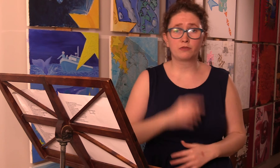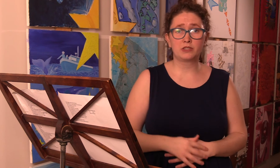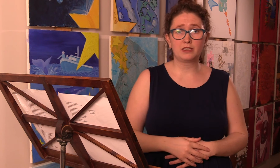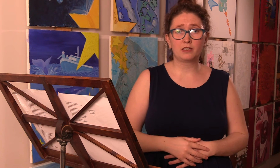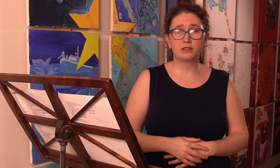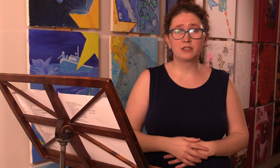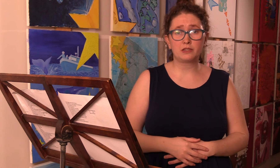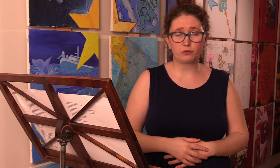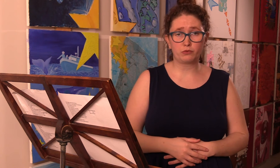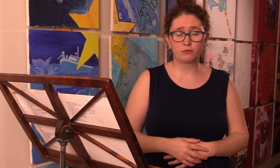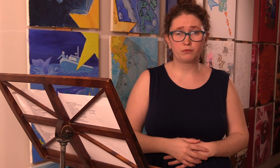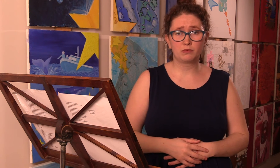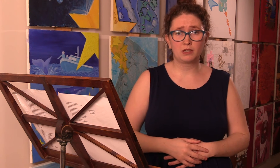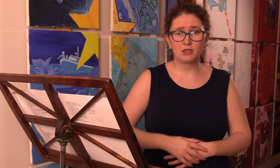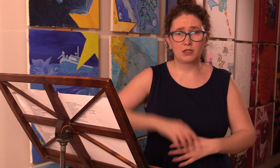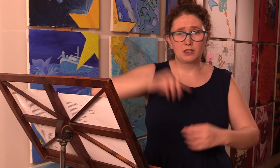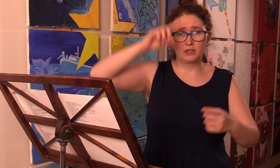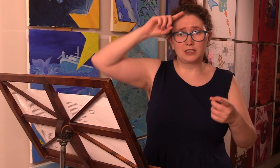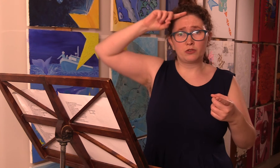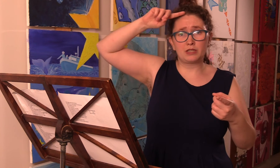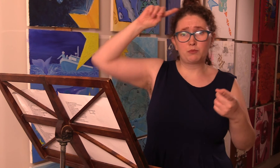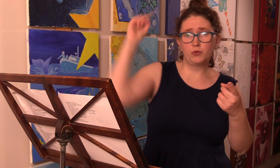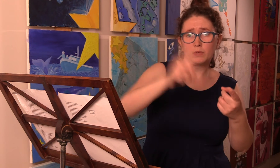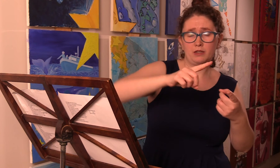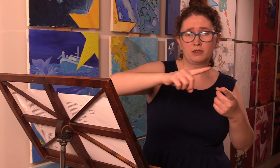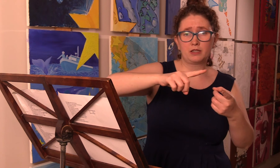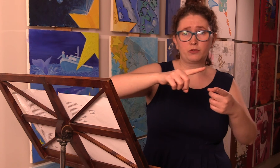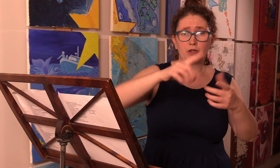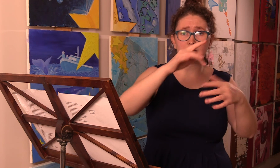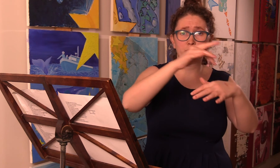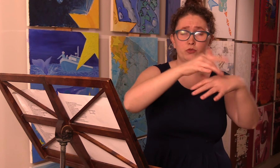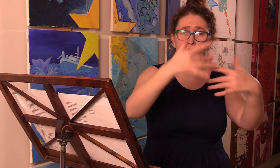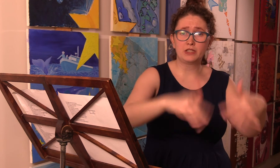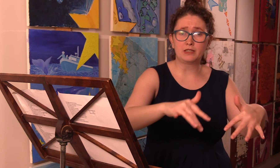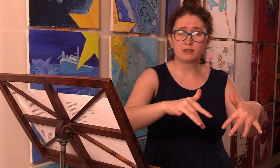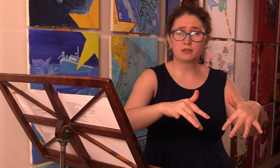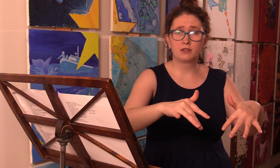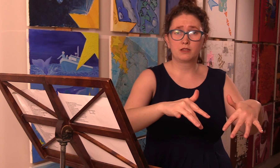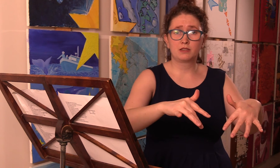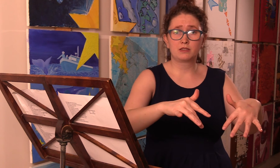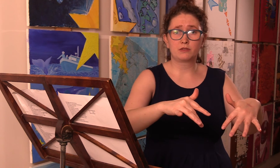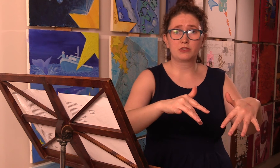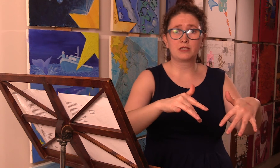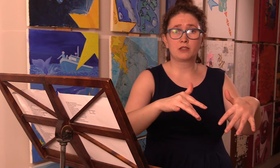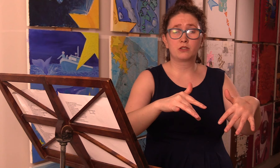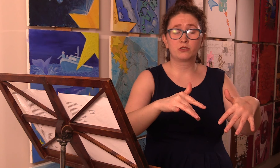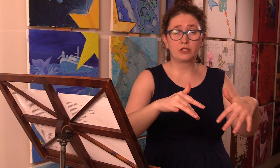et ça veut dire déjà vu. Tire le trait plus loin, et tu as touche fini. Ça veut dire, je l'ai